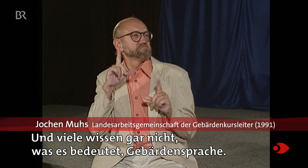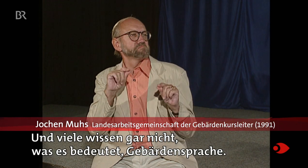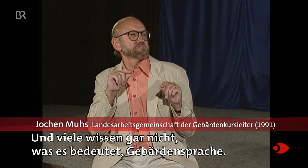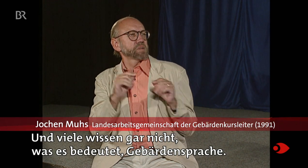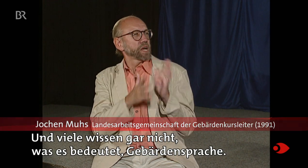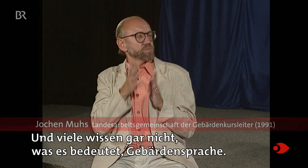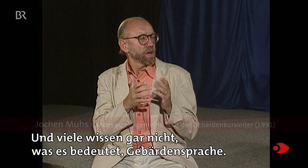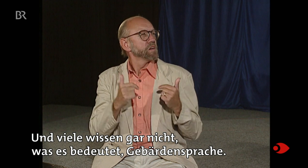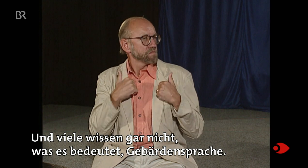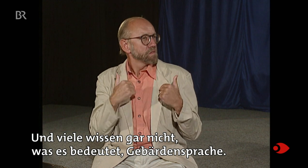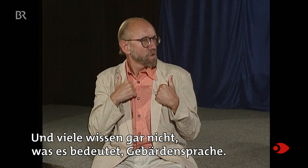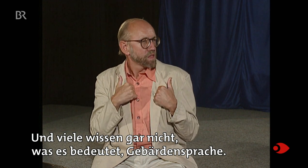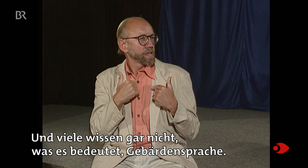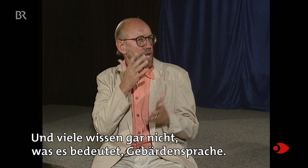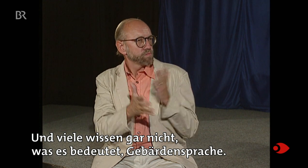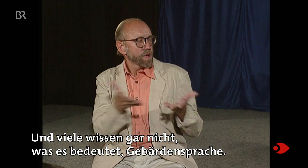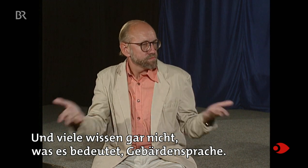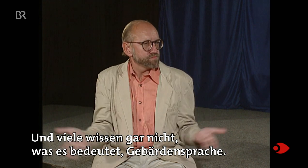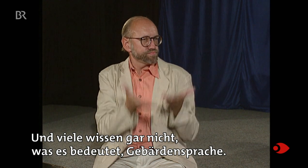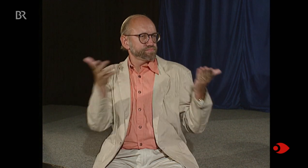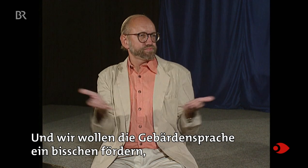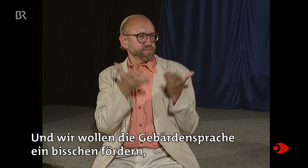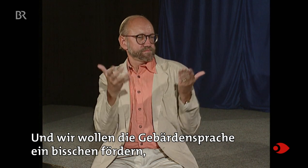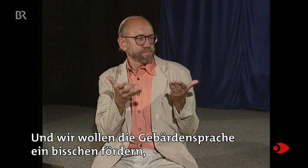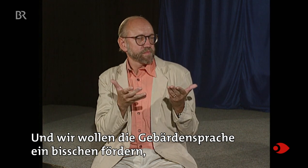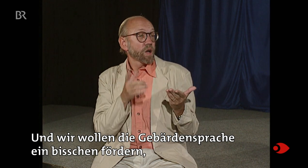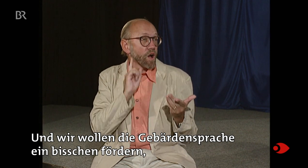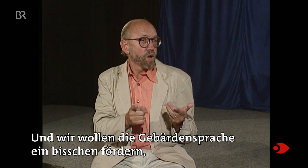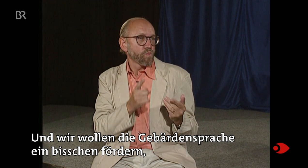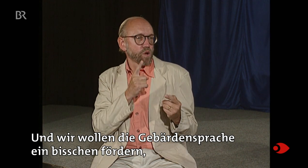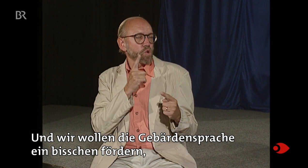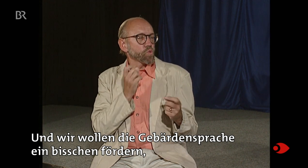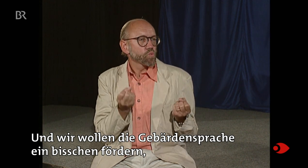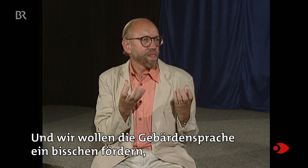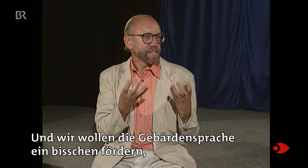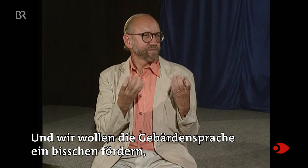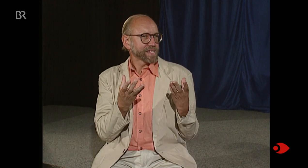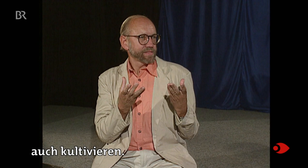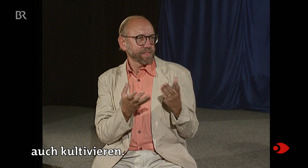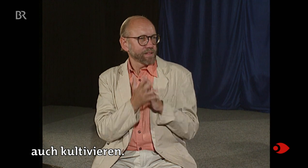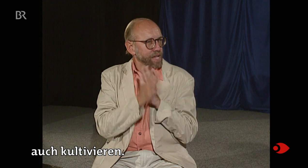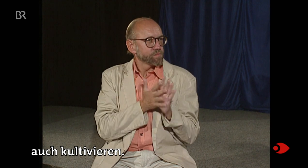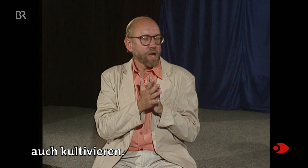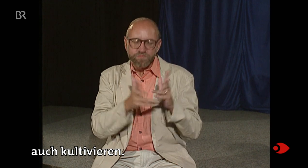Und viele wissen gar nicht, was es bedeutet, Gebärdensprache. Und wir wollen die Gebärdensprache ein bisschen fördern, auch kultivieren.